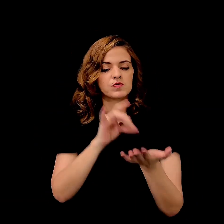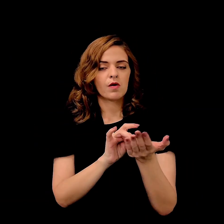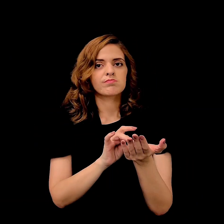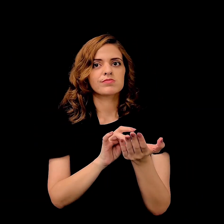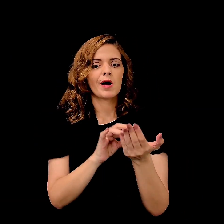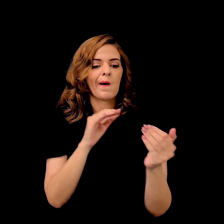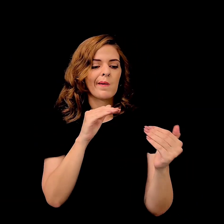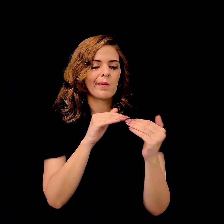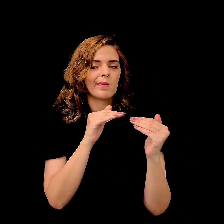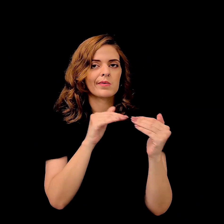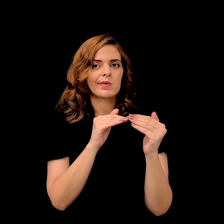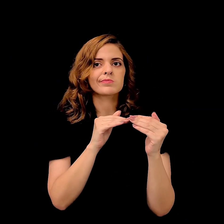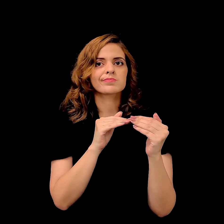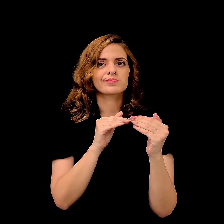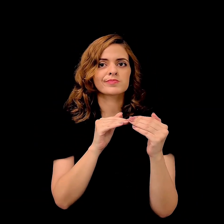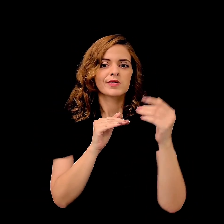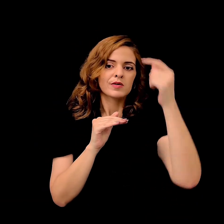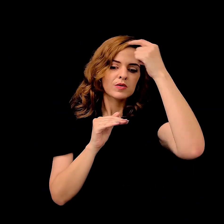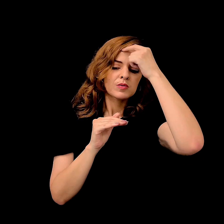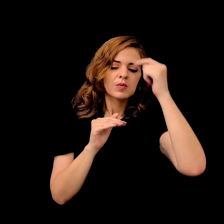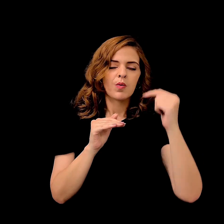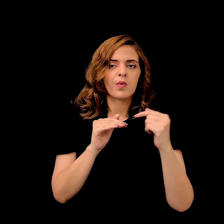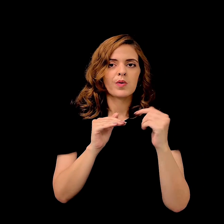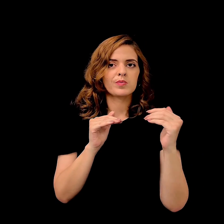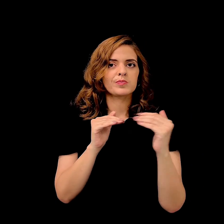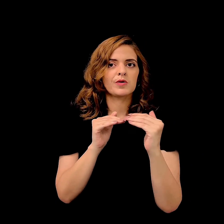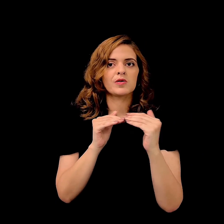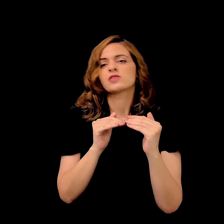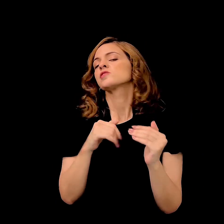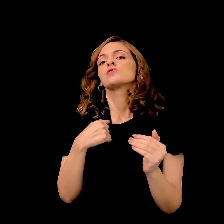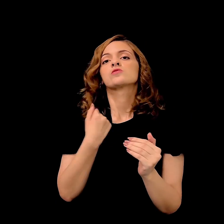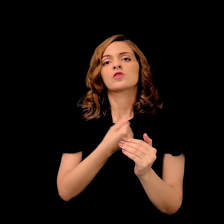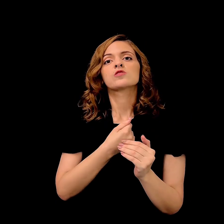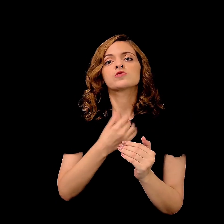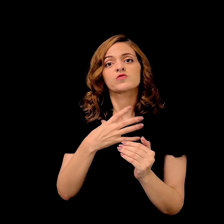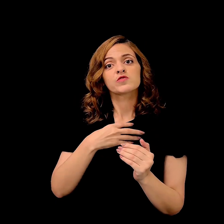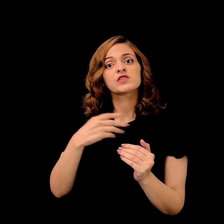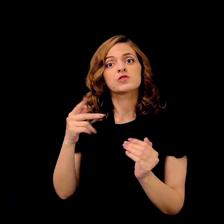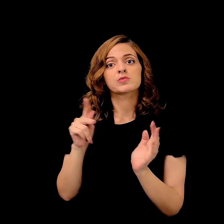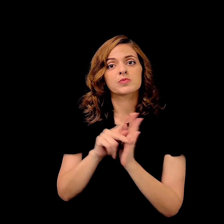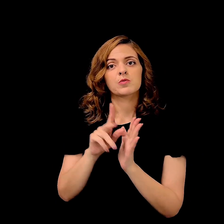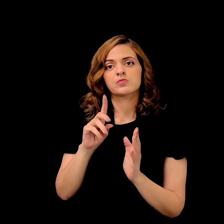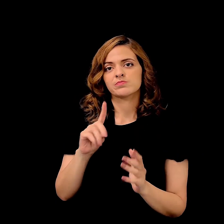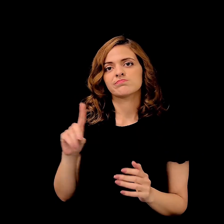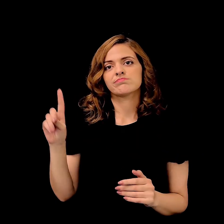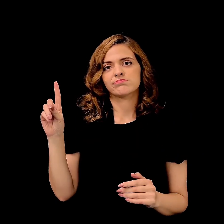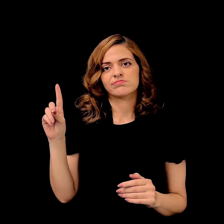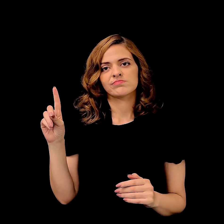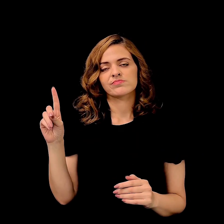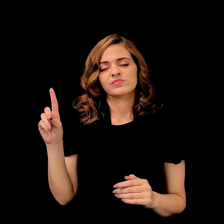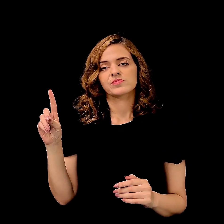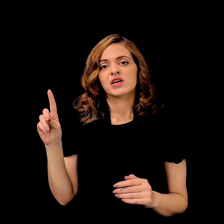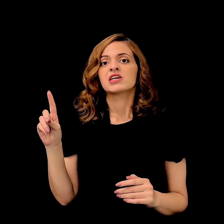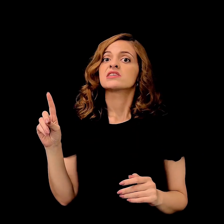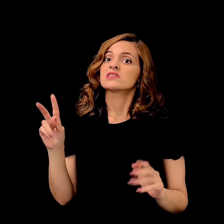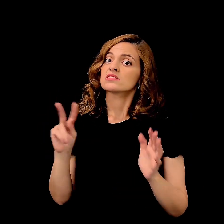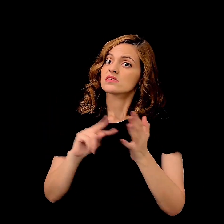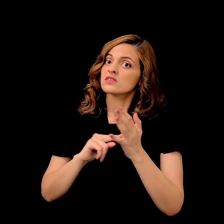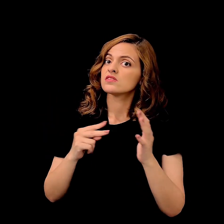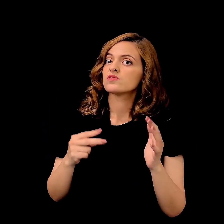Espírito, que somos filhos de Deus. E se somos filhos, logo somos